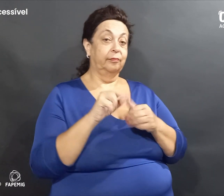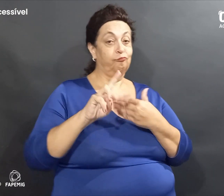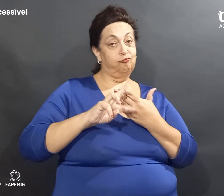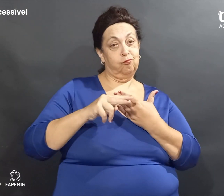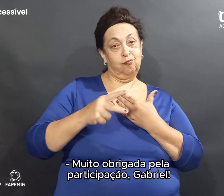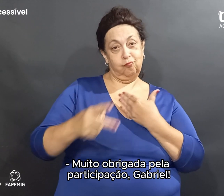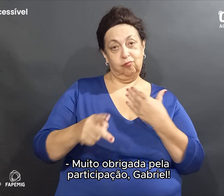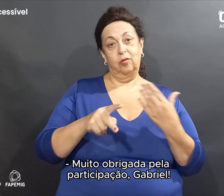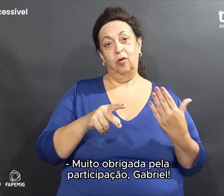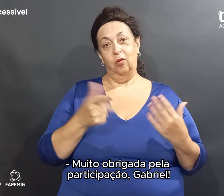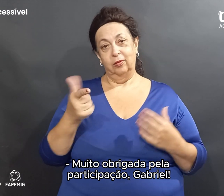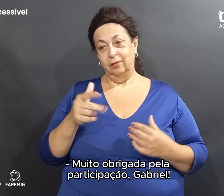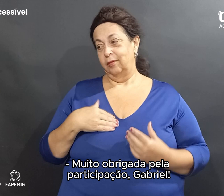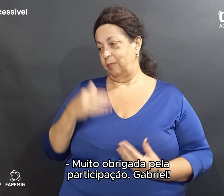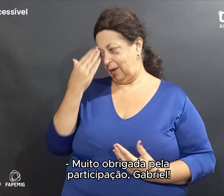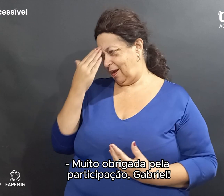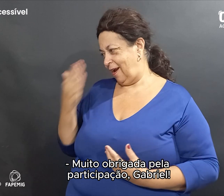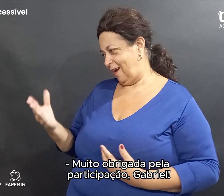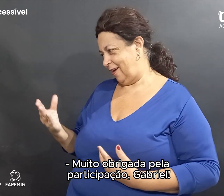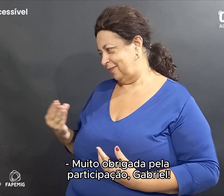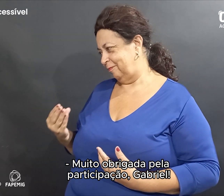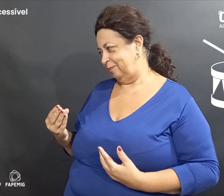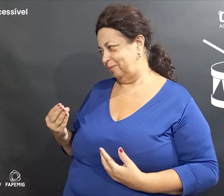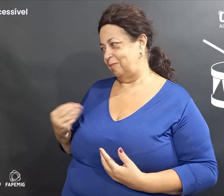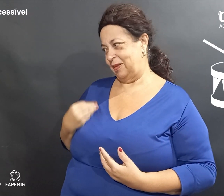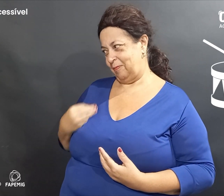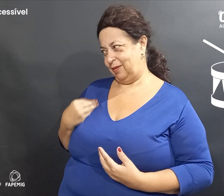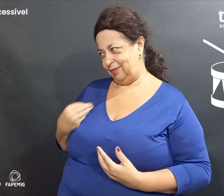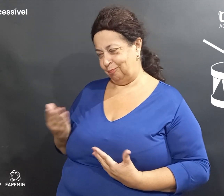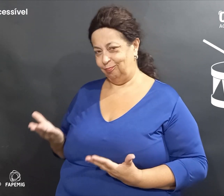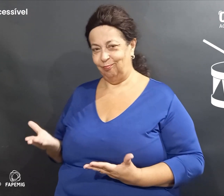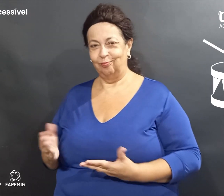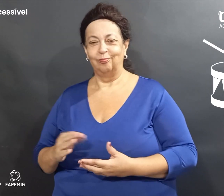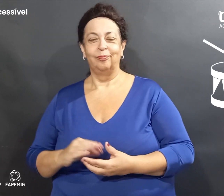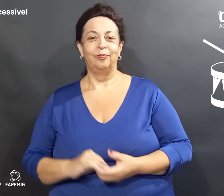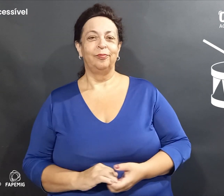outros. Muito obrigada pela participação, Gabriel.